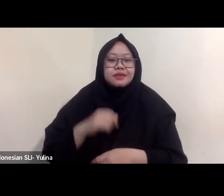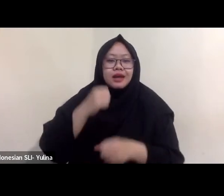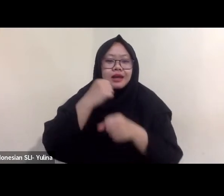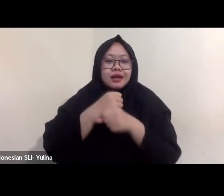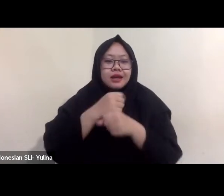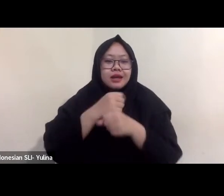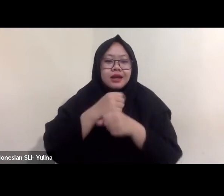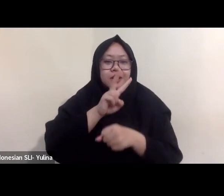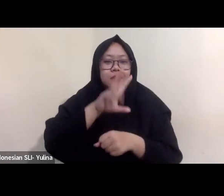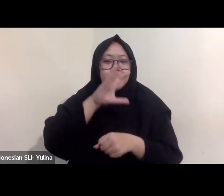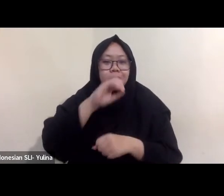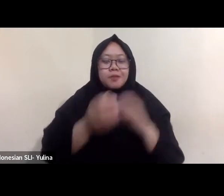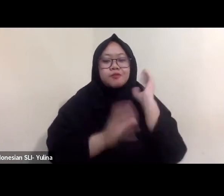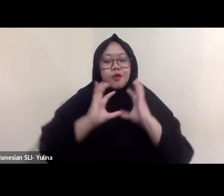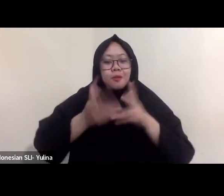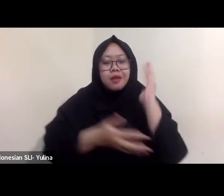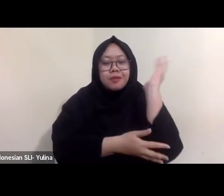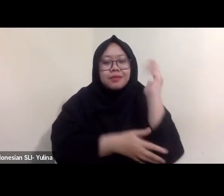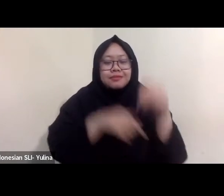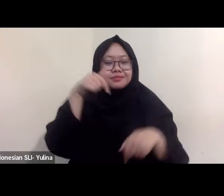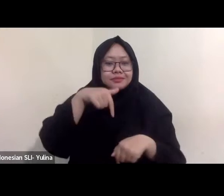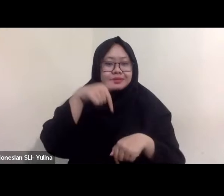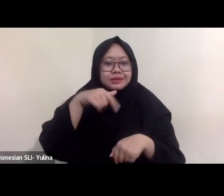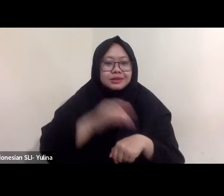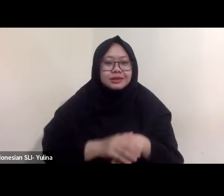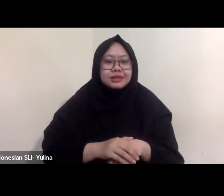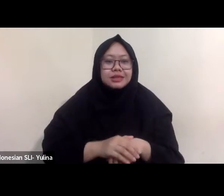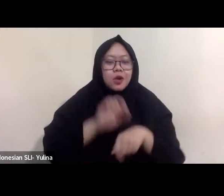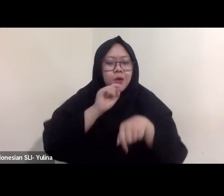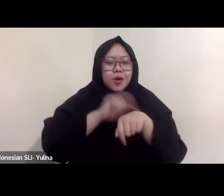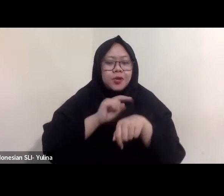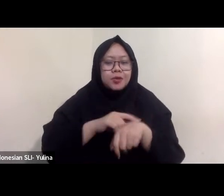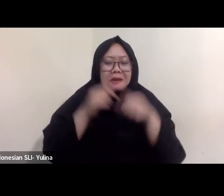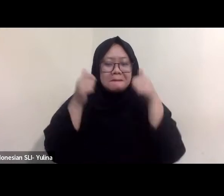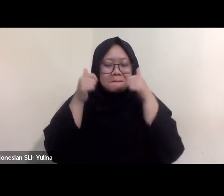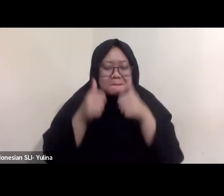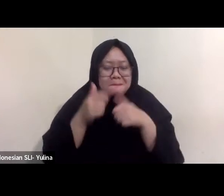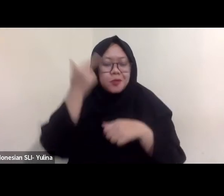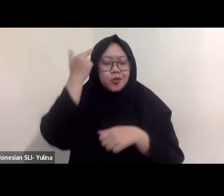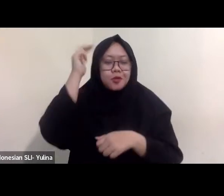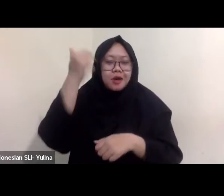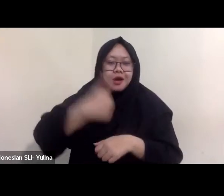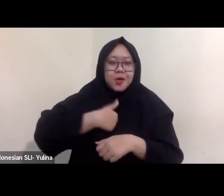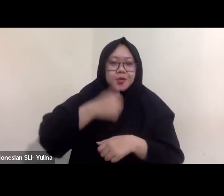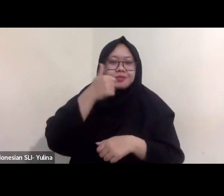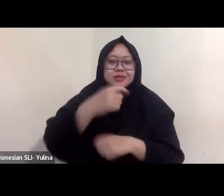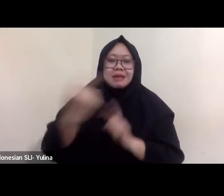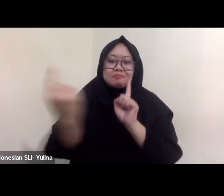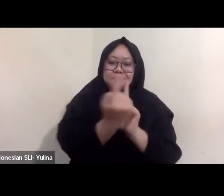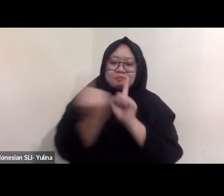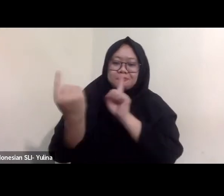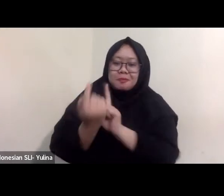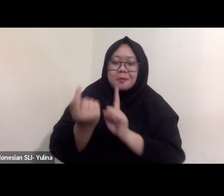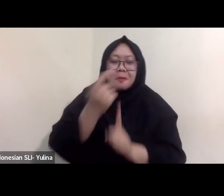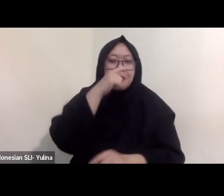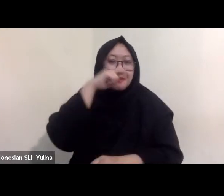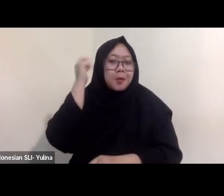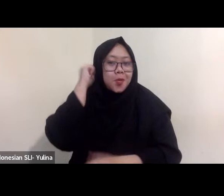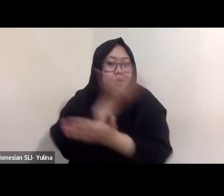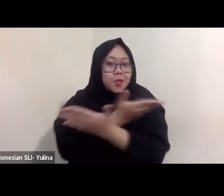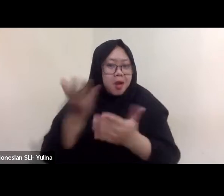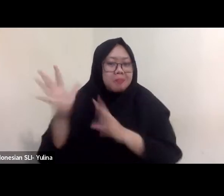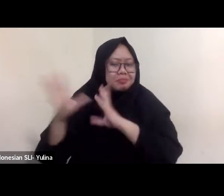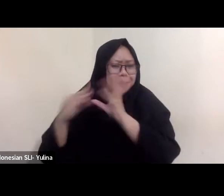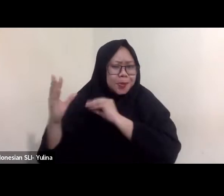Webinar ini menjadi momen yang sangat berarti bagi saya bisa berjumpa dengan Bapak-Ibu semua dan membicarakan